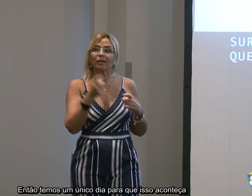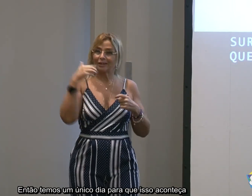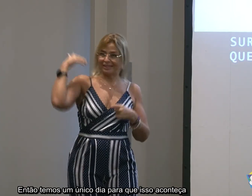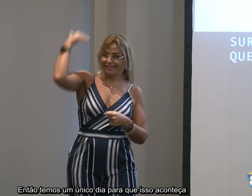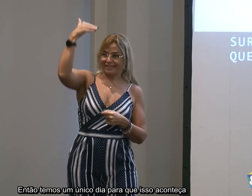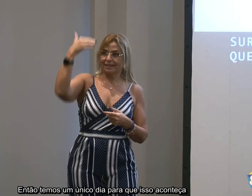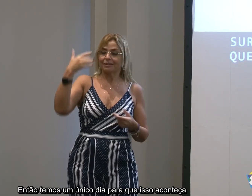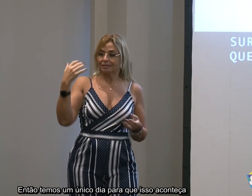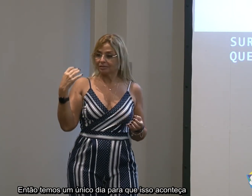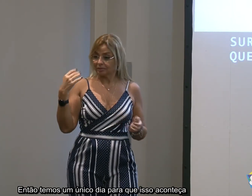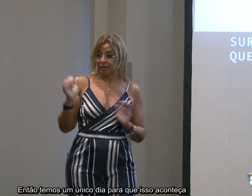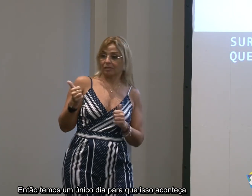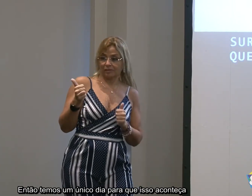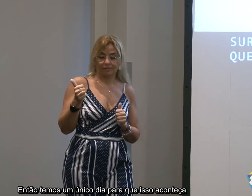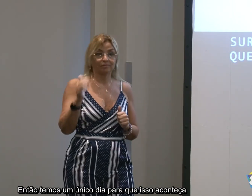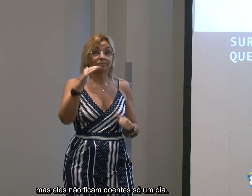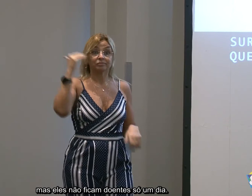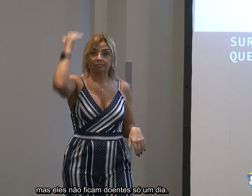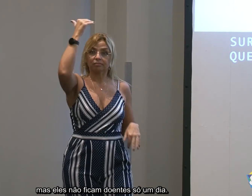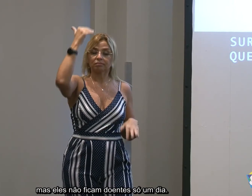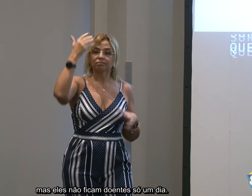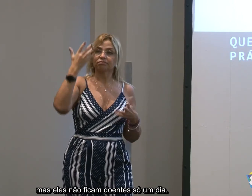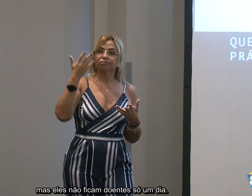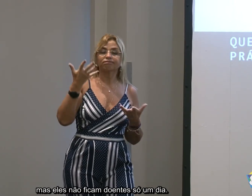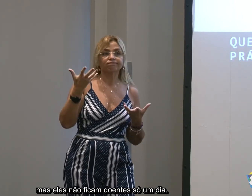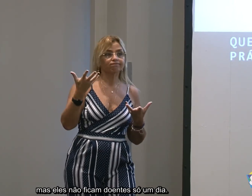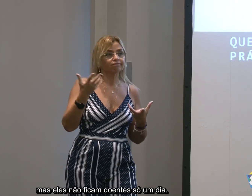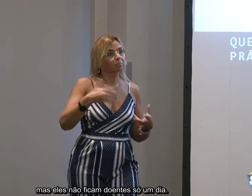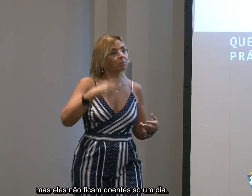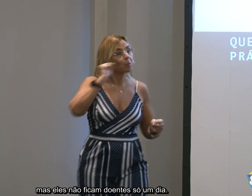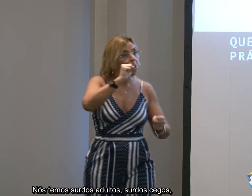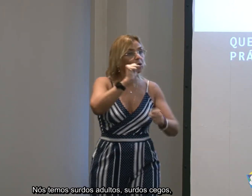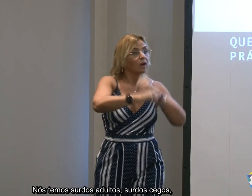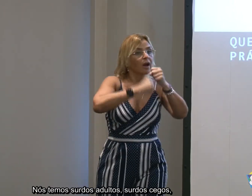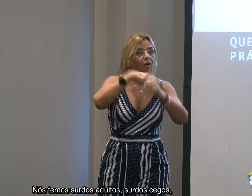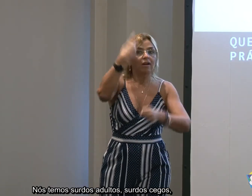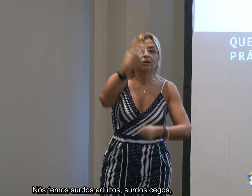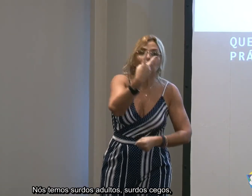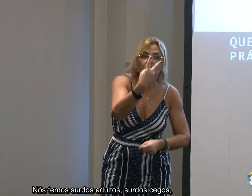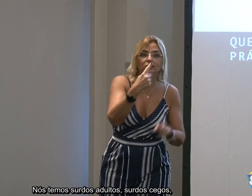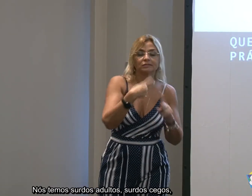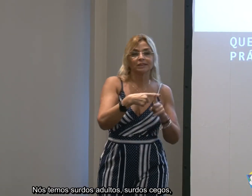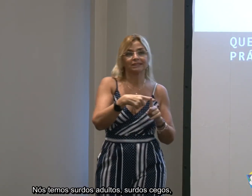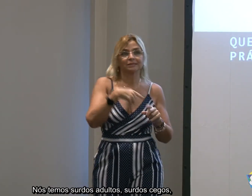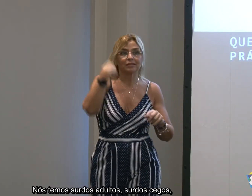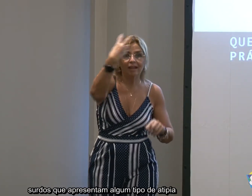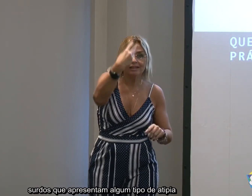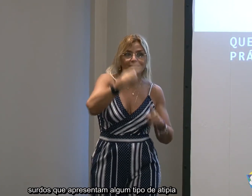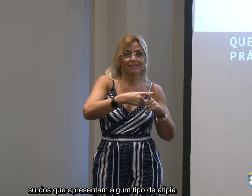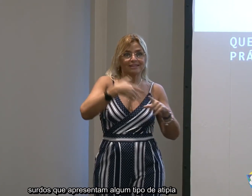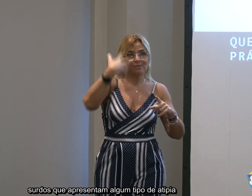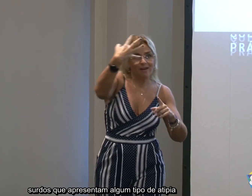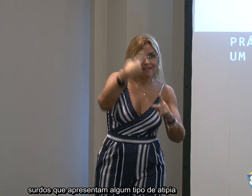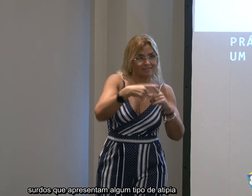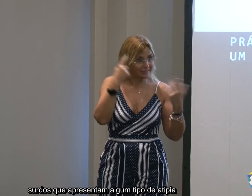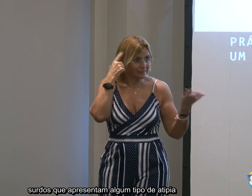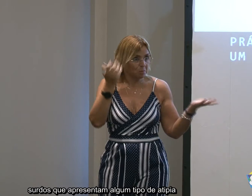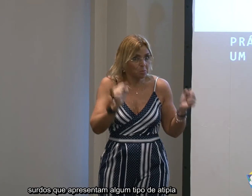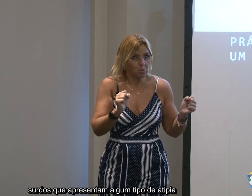um único dia para que isso aconteça, mas eles não ficam doentes só um dia. A gente tem surdos adultos, surdos cegos, surdos que apresentam algum tipo de atipia por